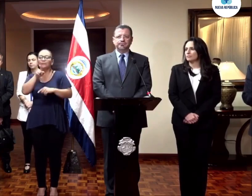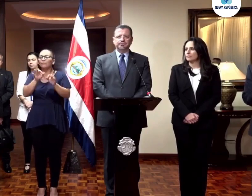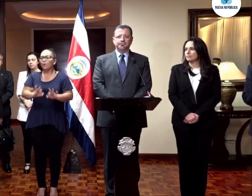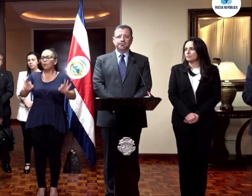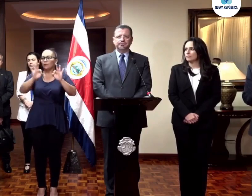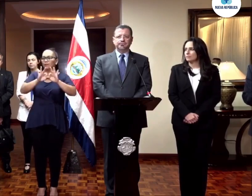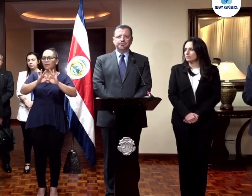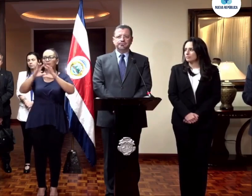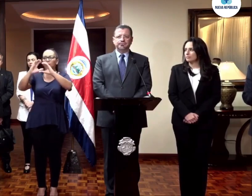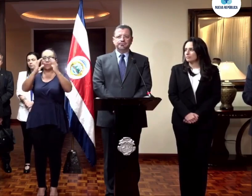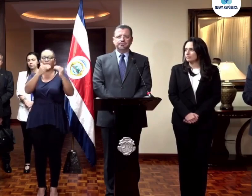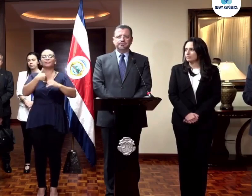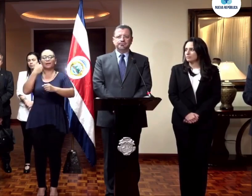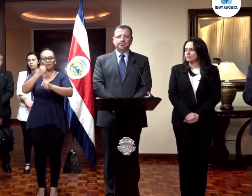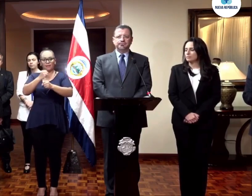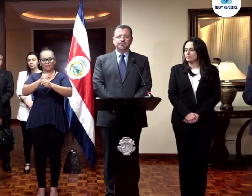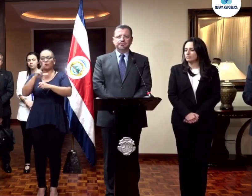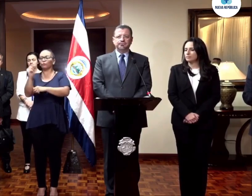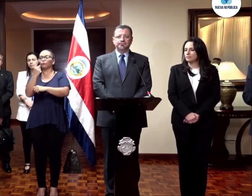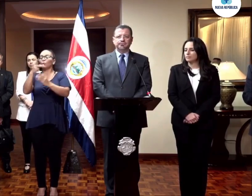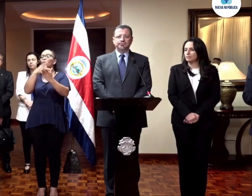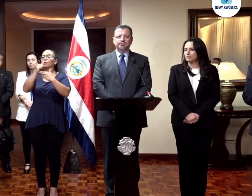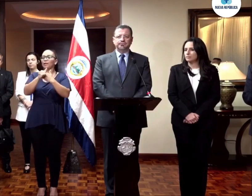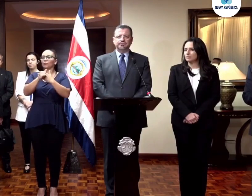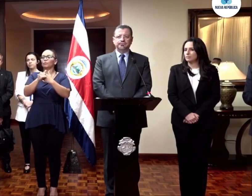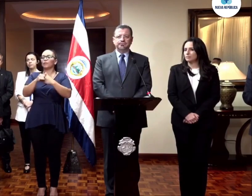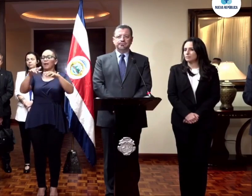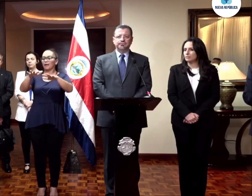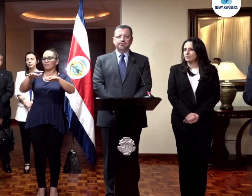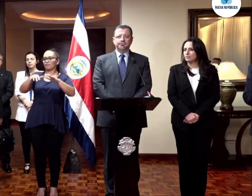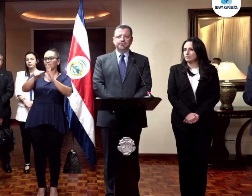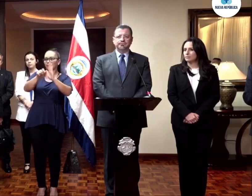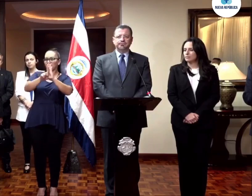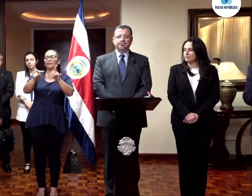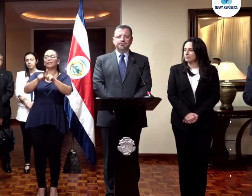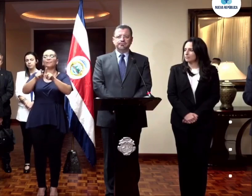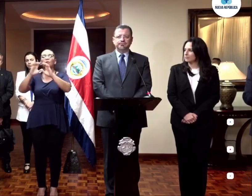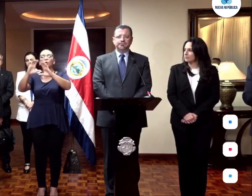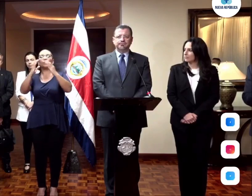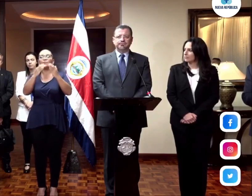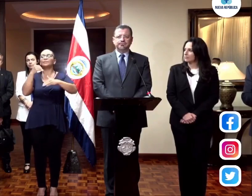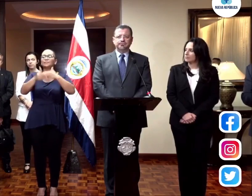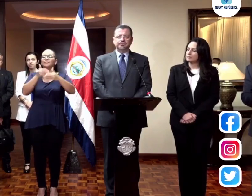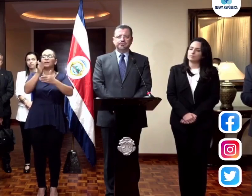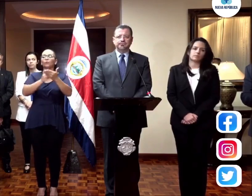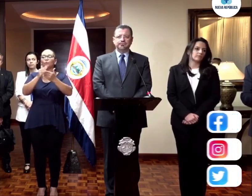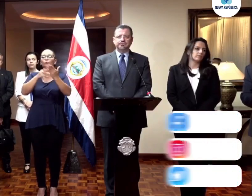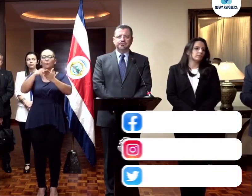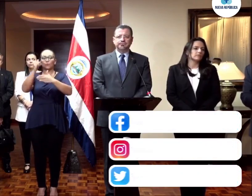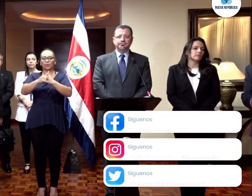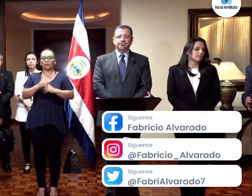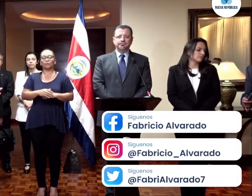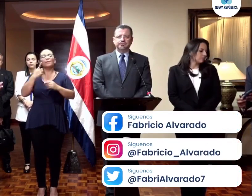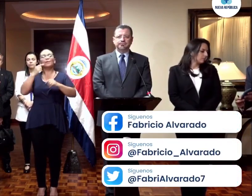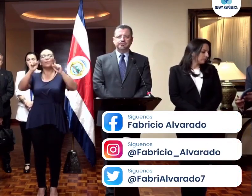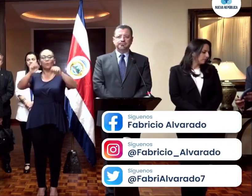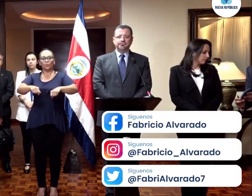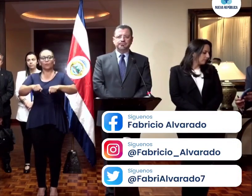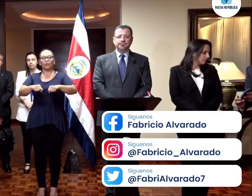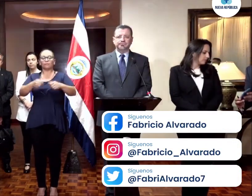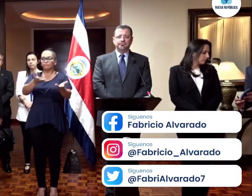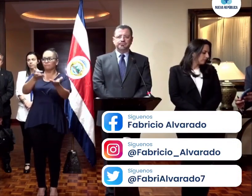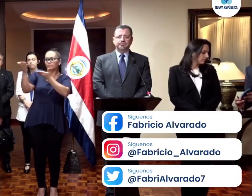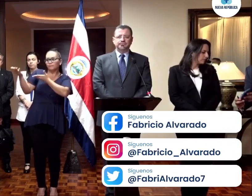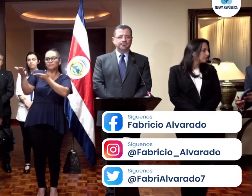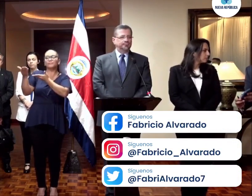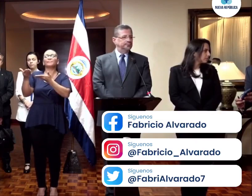que las comisiones tengan trabajo, no solo proyectos en el plenario, sino que las comisiones puedan hacer avanzar algunos proyectos para poder llevarlos a